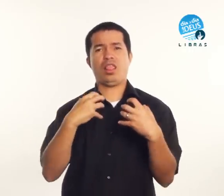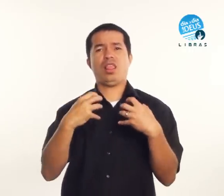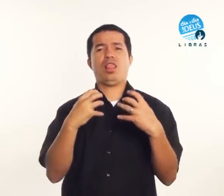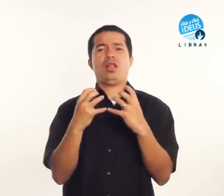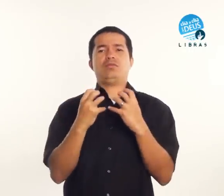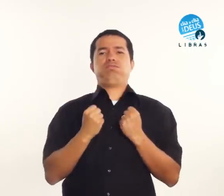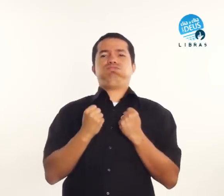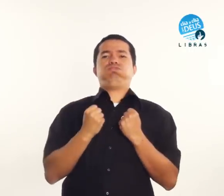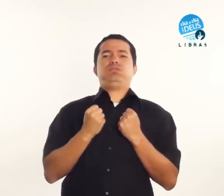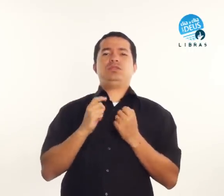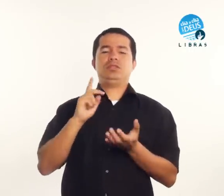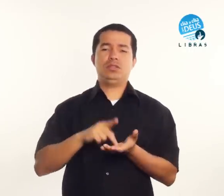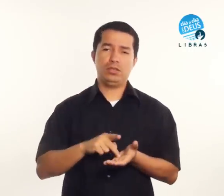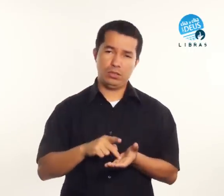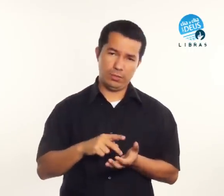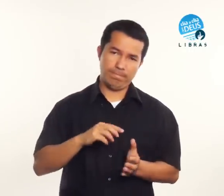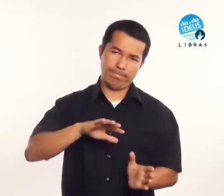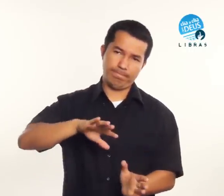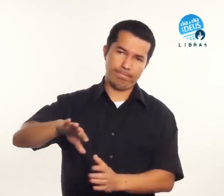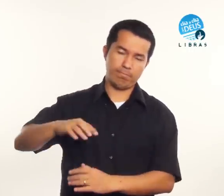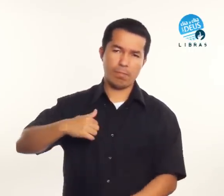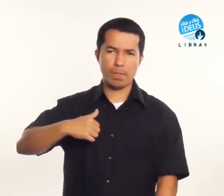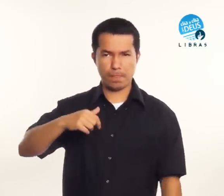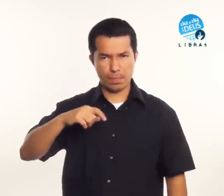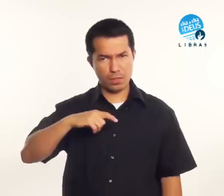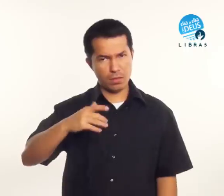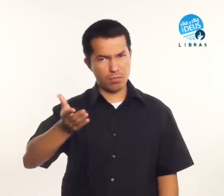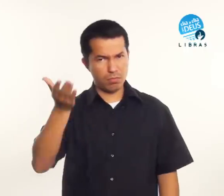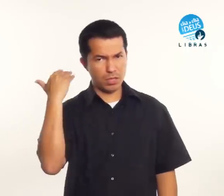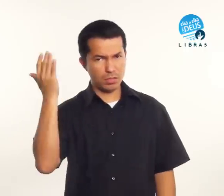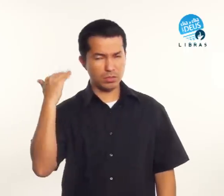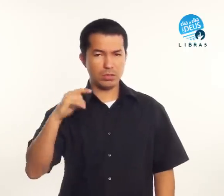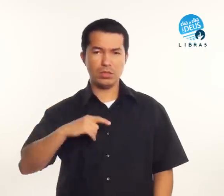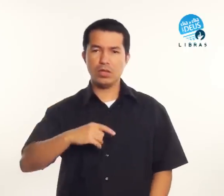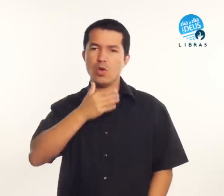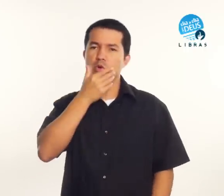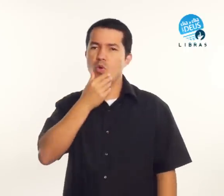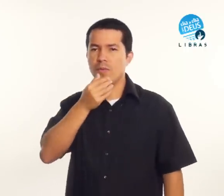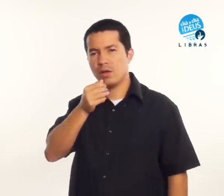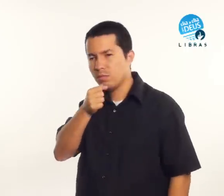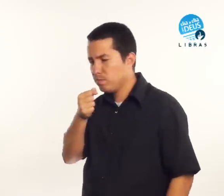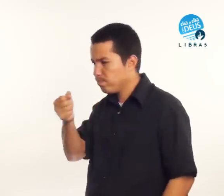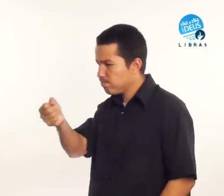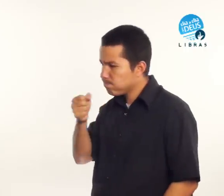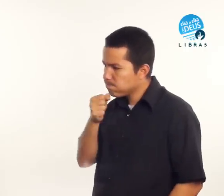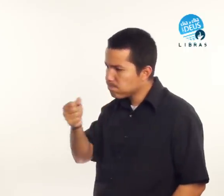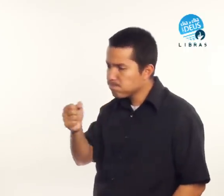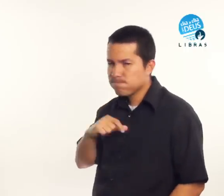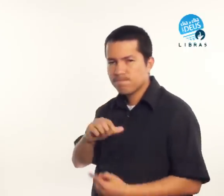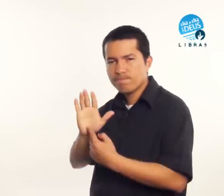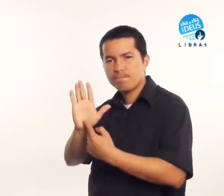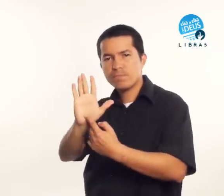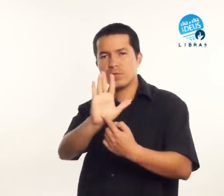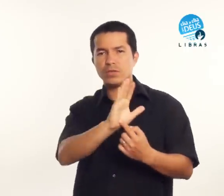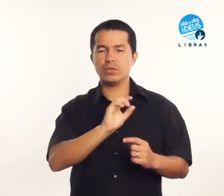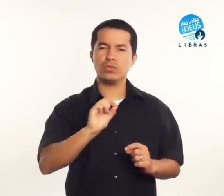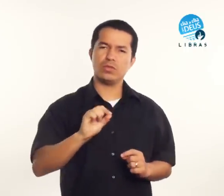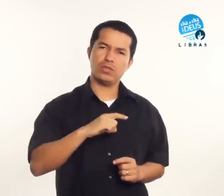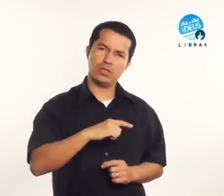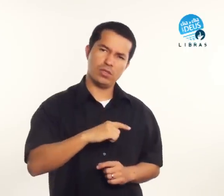uma reportagem, eu acho que você também ouviu, falando dos pais modernos, onde os pais modernos diziam